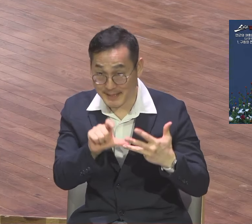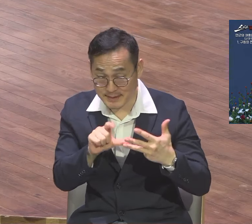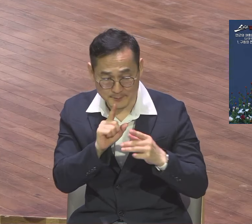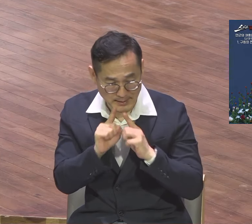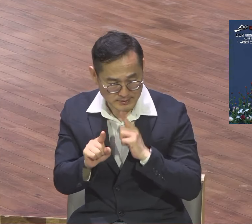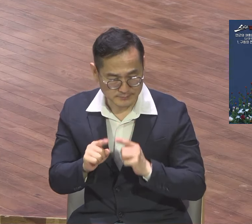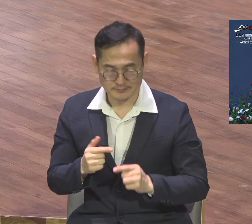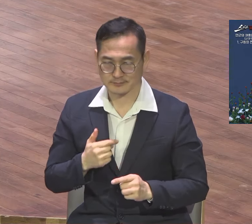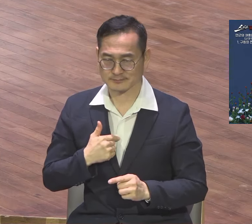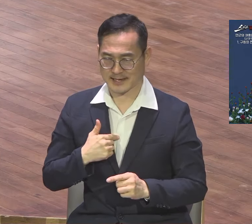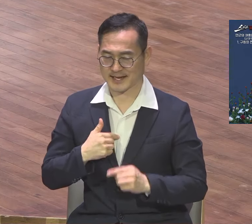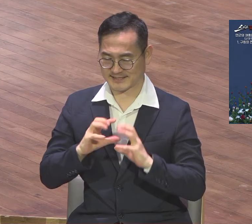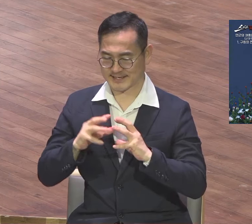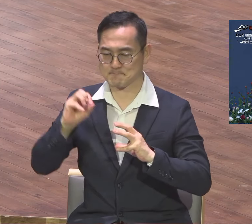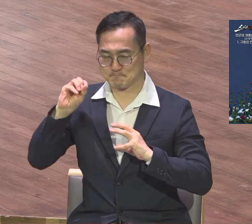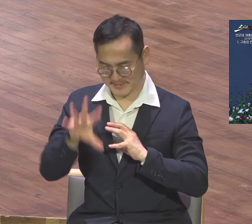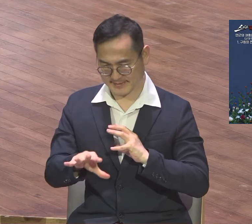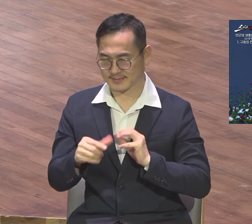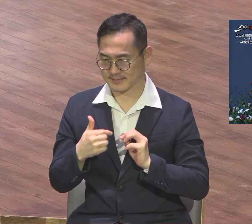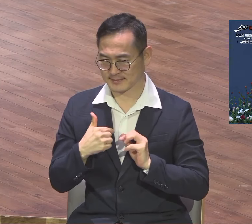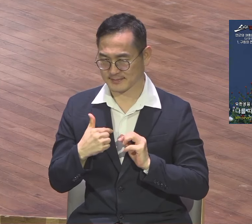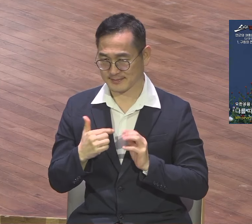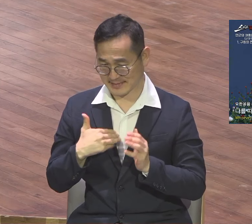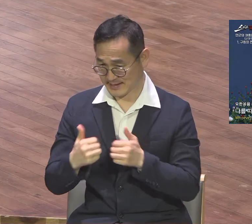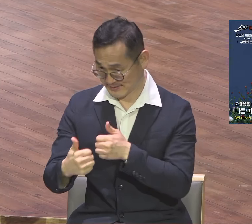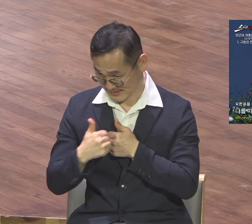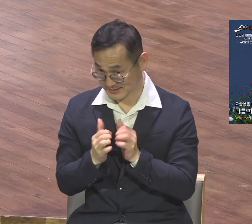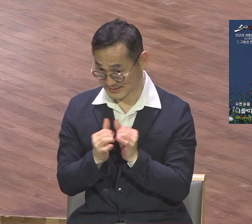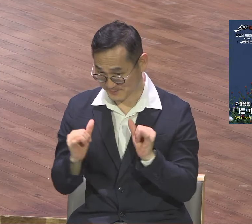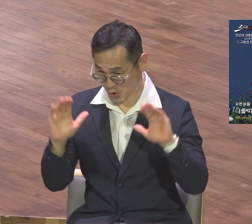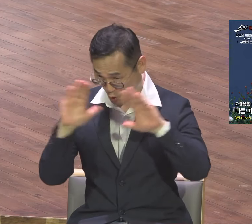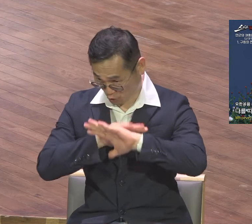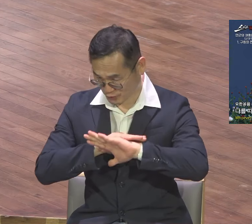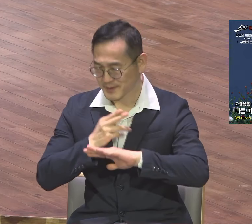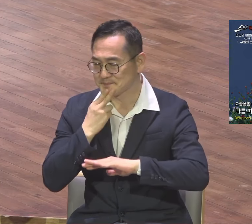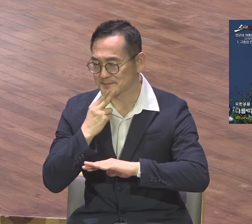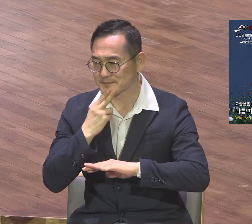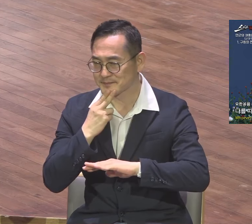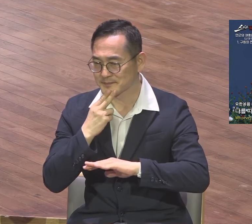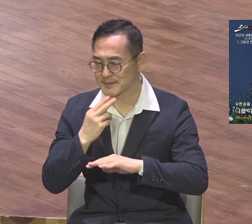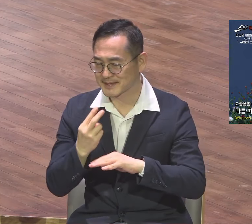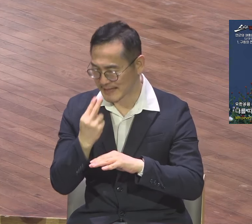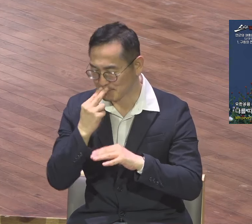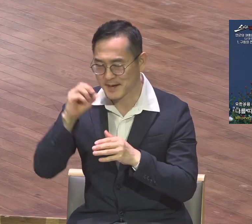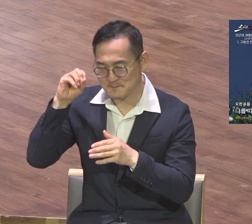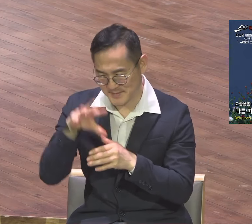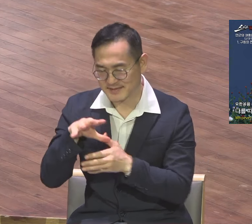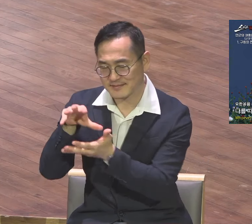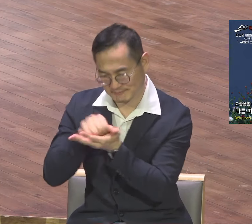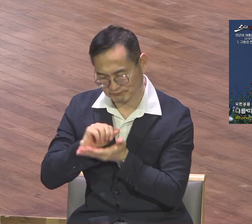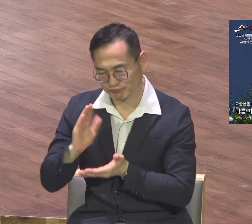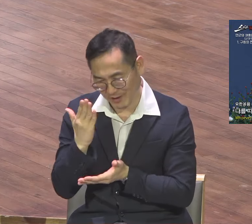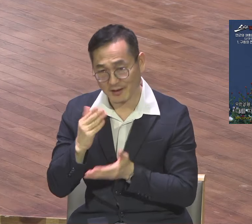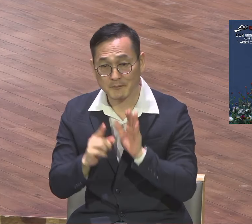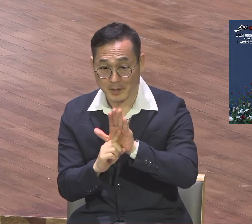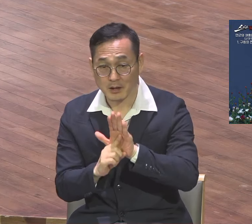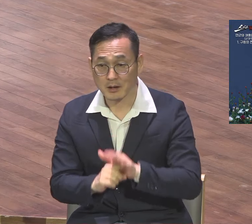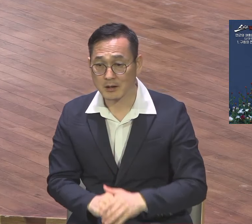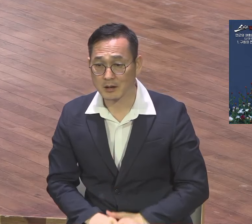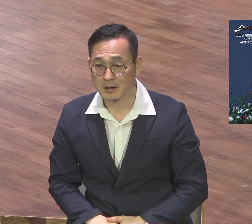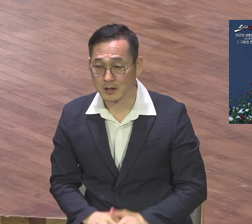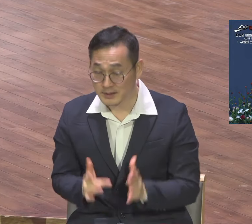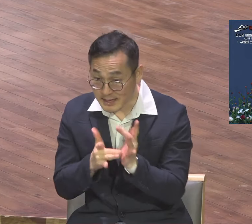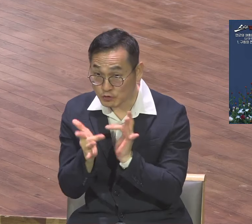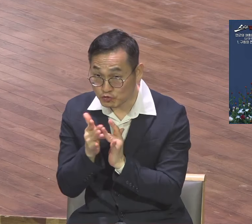친히 나는 세상의 빛이니 나를 따르는 자는 어둠에 다니지 않고 생명의 빛을 얻으리라. 예수님이